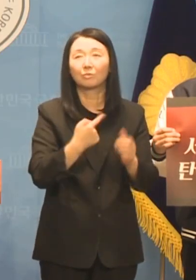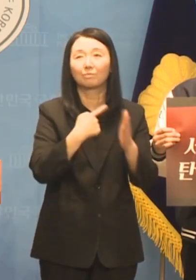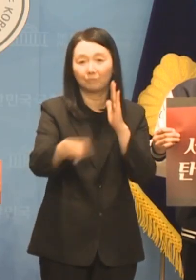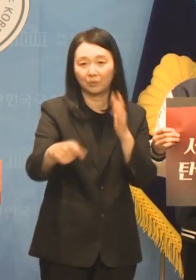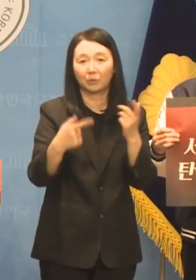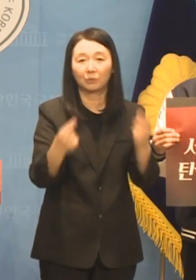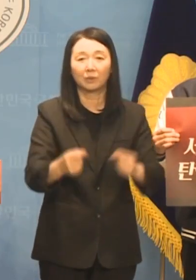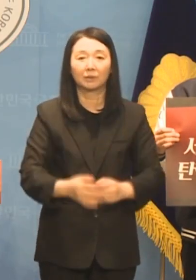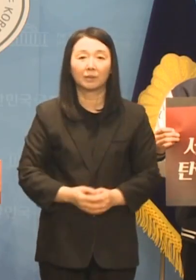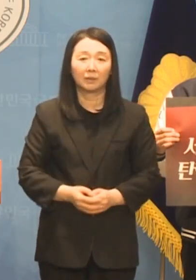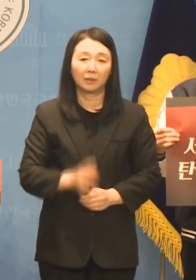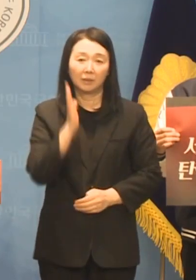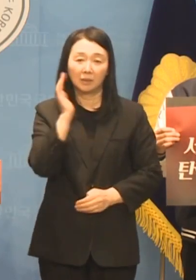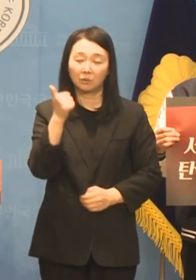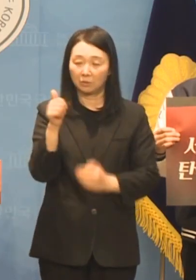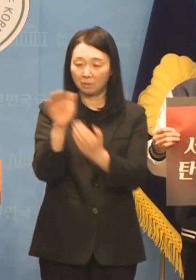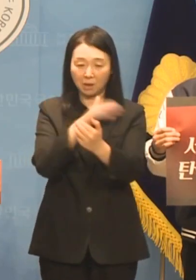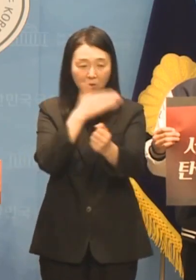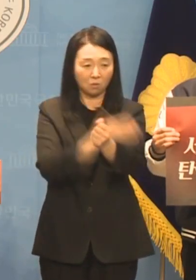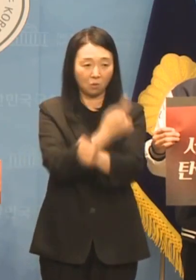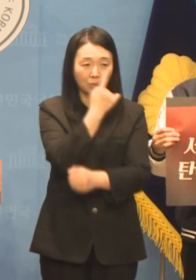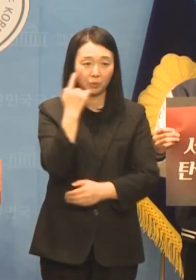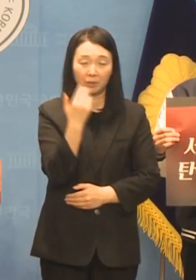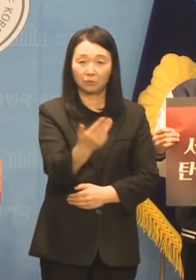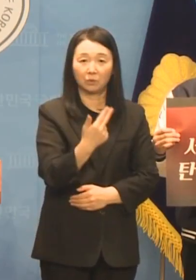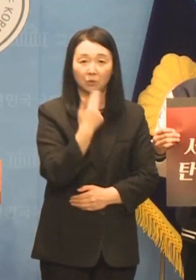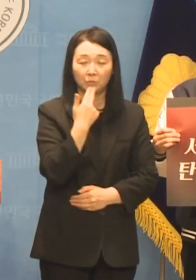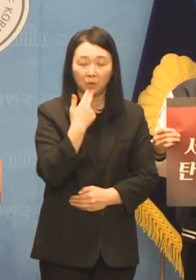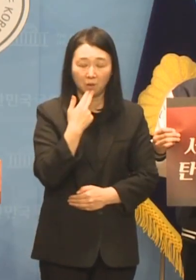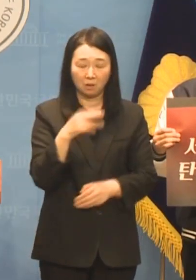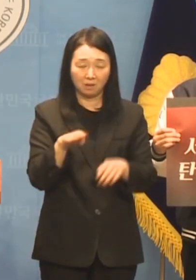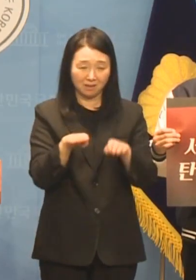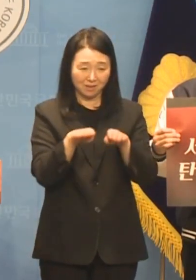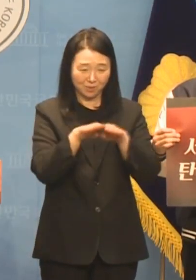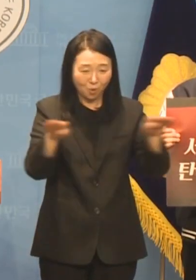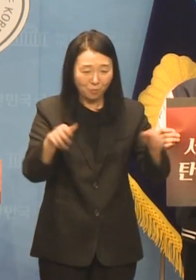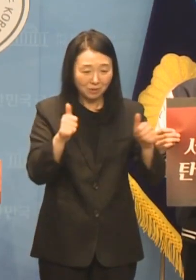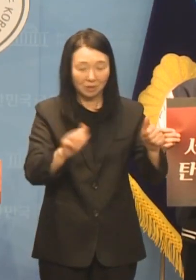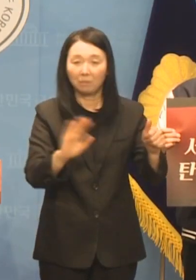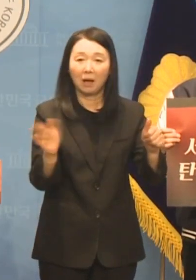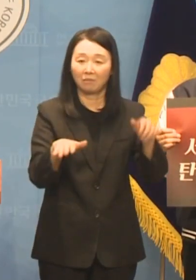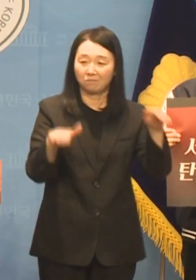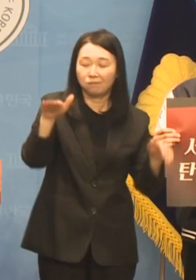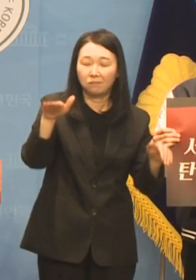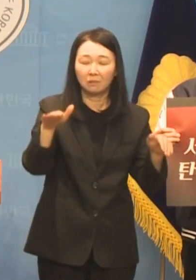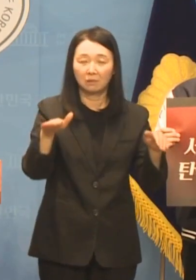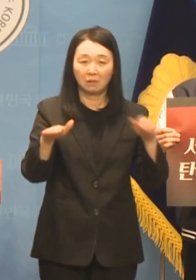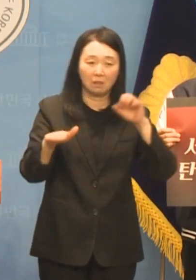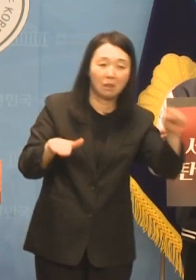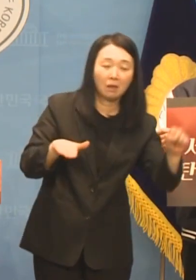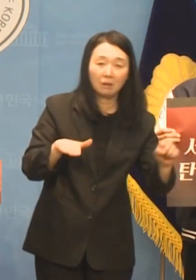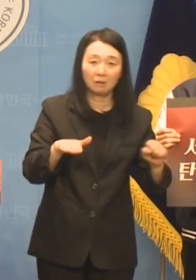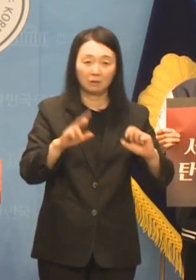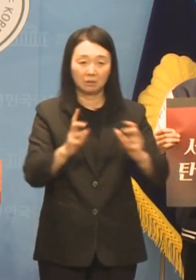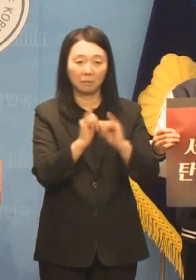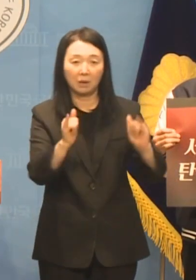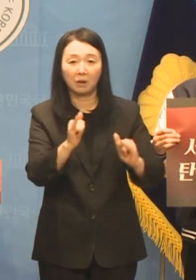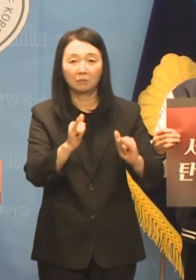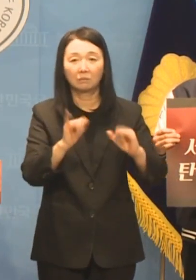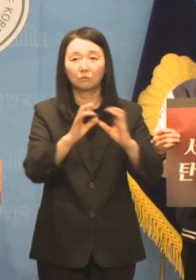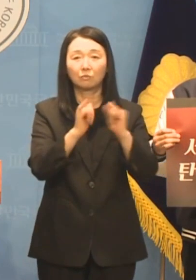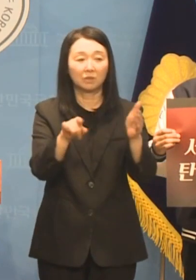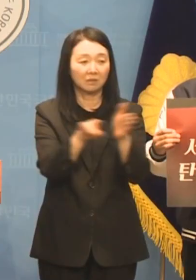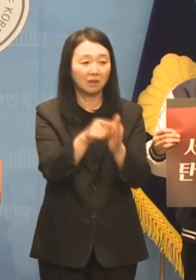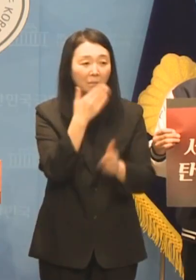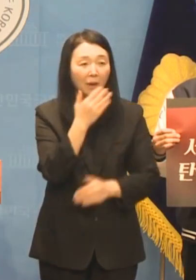것입니다. 대통령의 방어권조차 보장하지 않고 불공정한 재판을 진행하는 편향된 재판관들을 대체 어떤 국민이